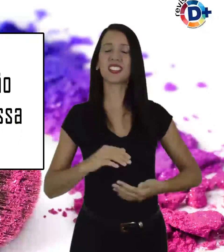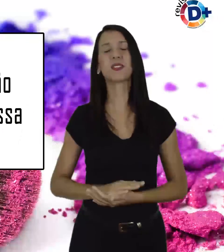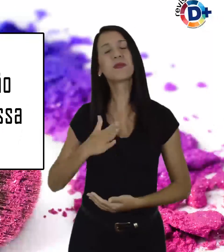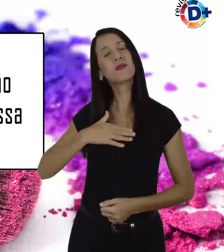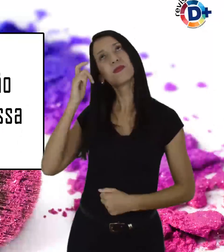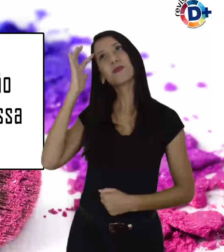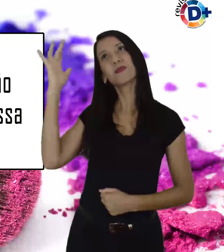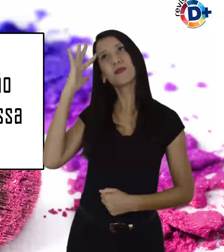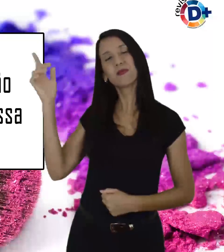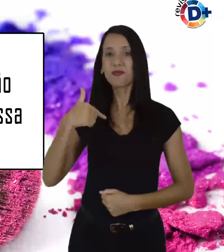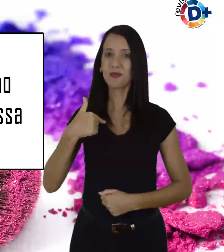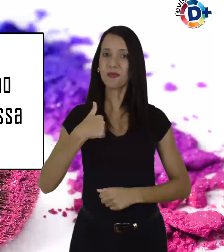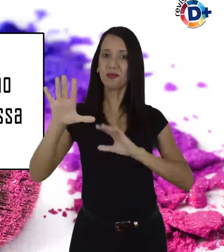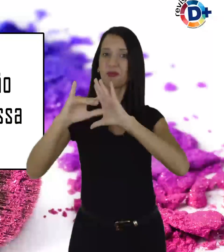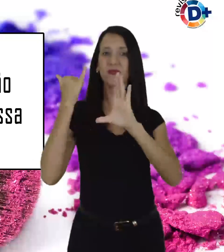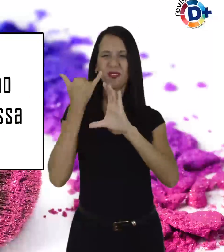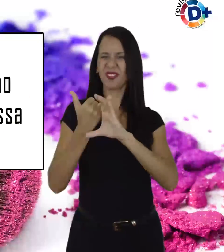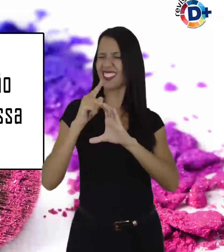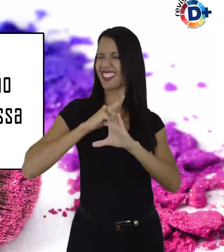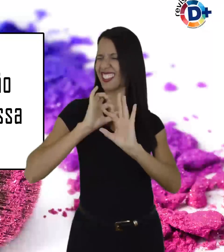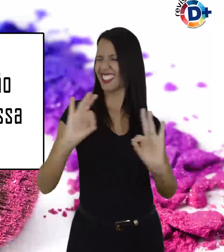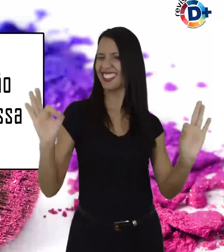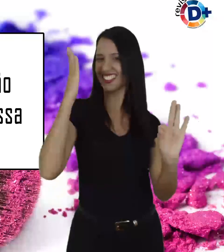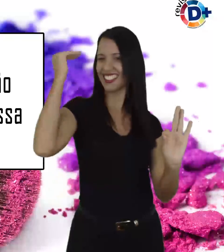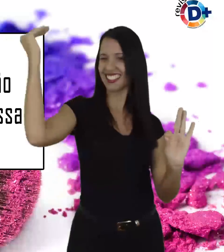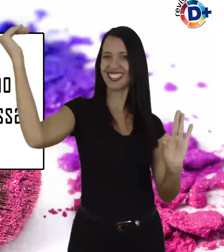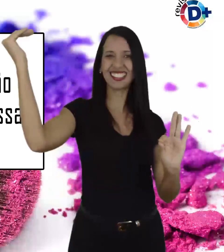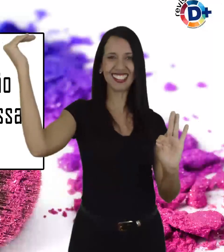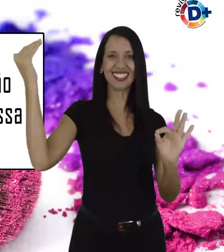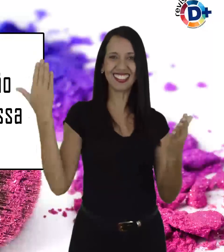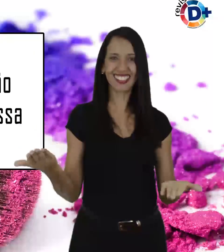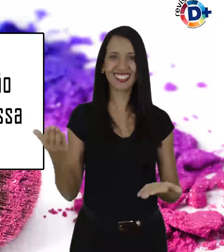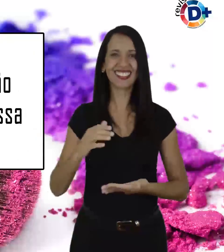sonho é que o meu canal seja um sucesso. Demais!